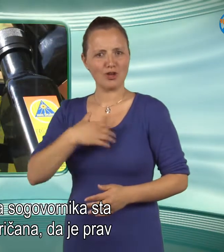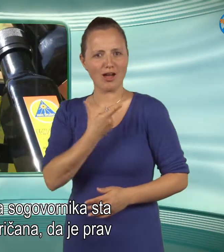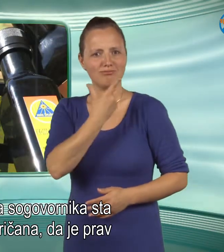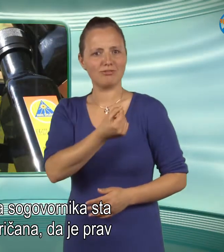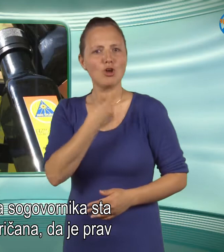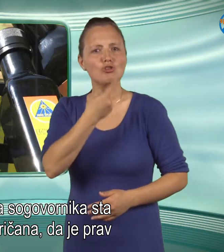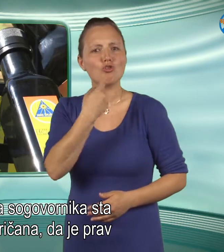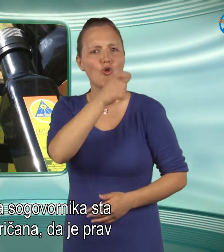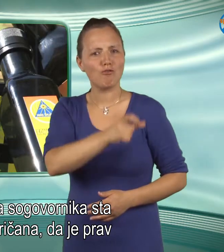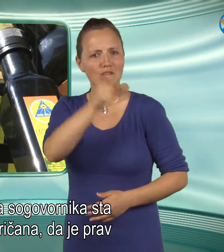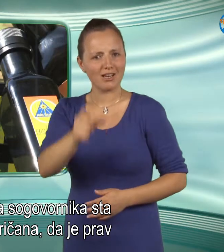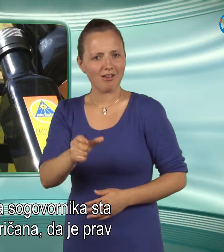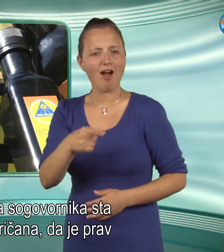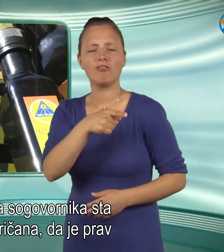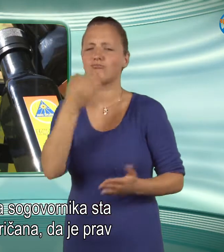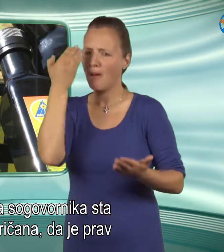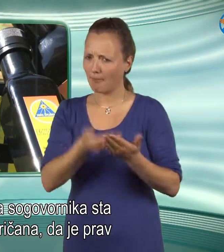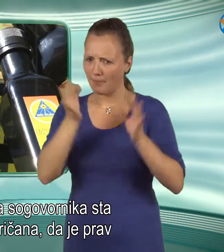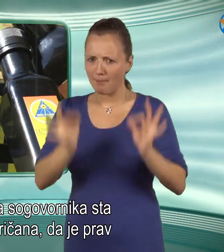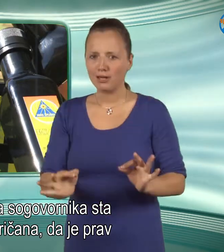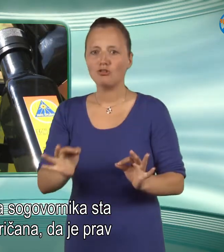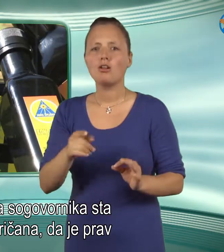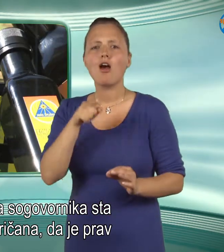Naša sogovornika sta prepričana, da je prav